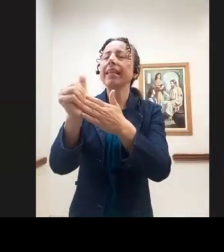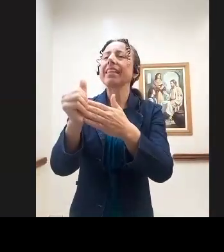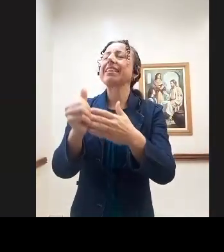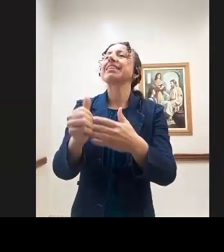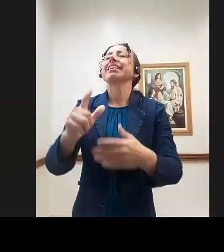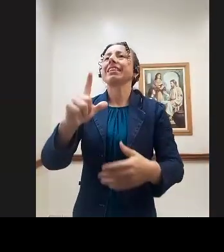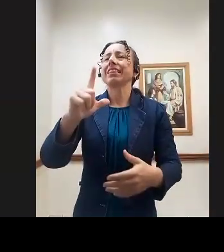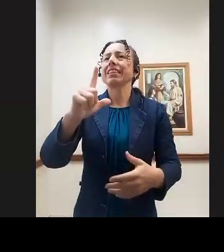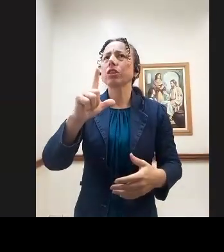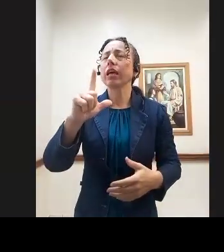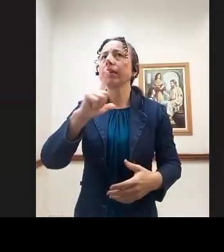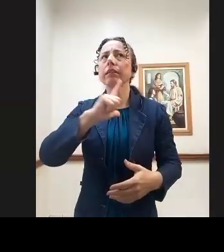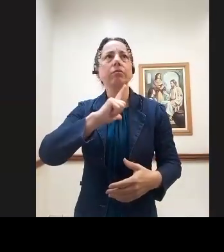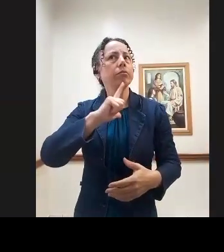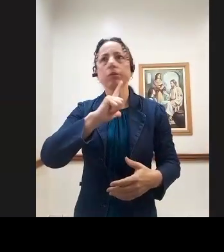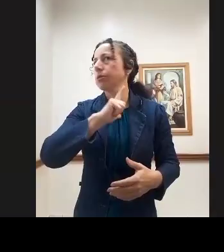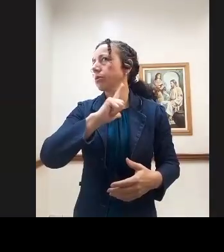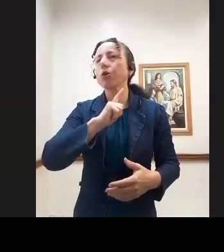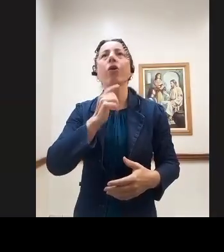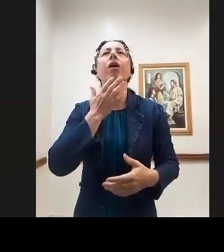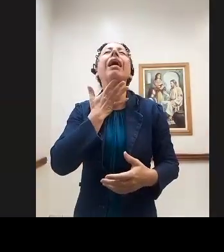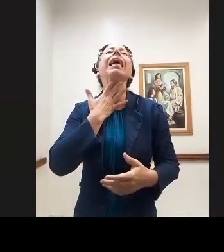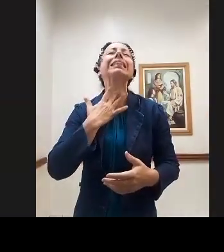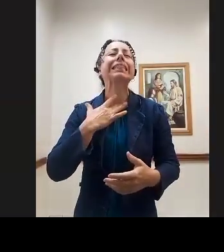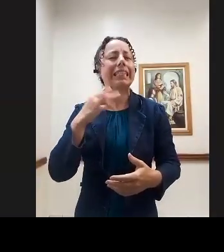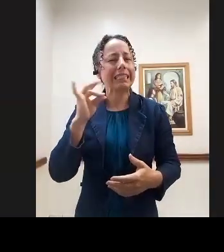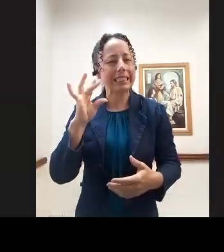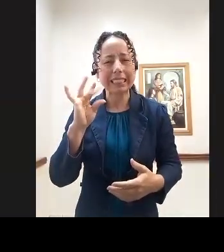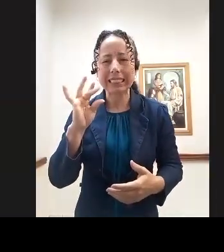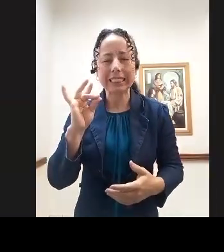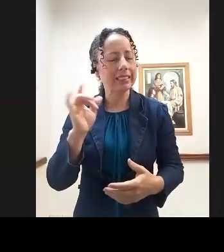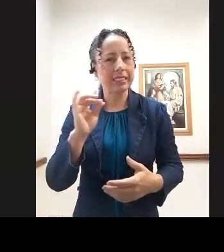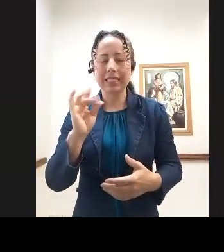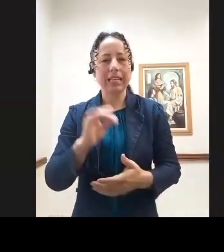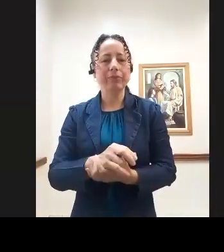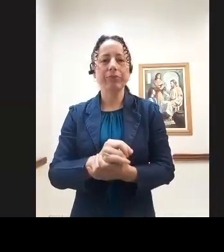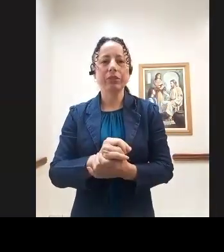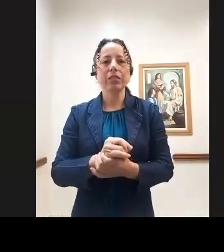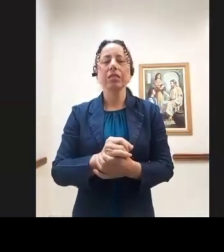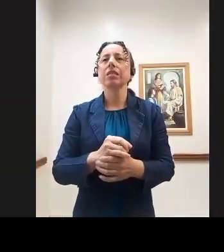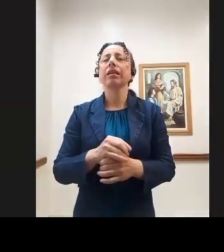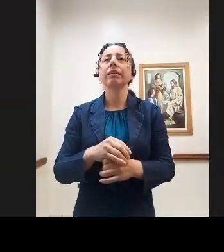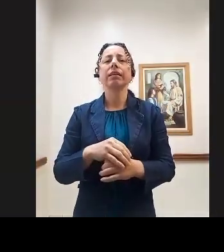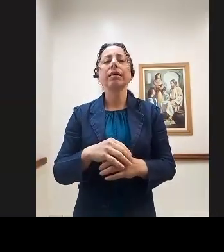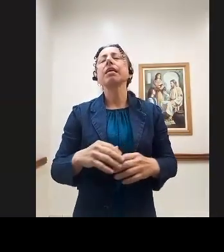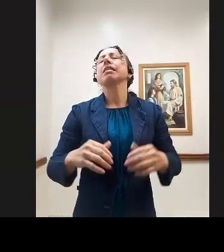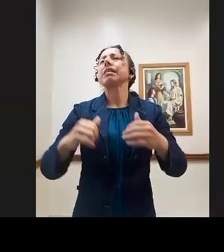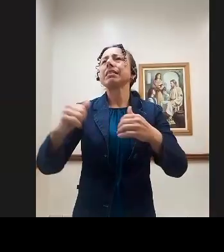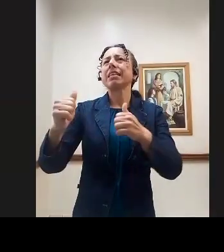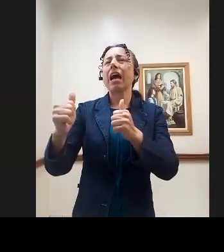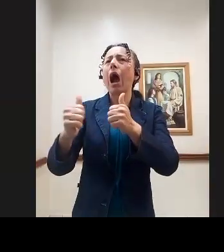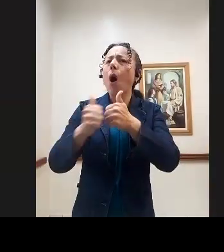Senhor fala, tanto que a gente sente se não estivermos ao caminho dele, seguindo ele, ao lado dele,